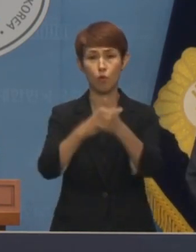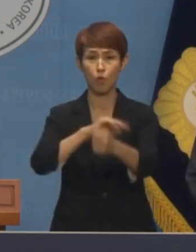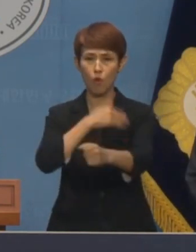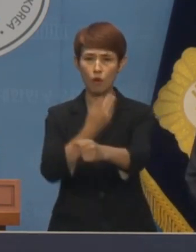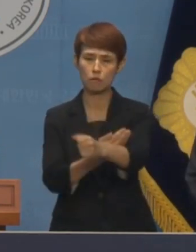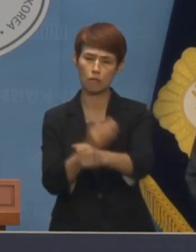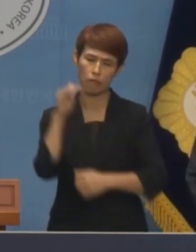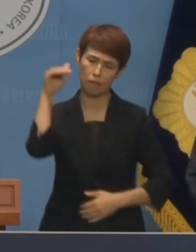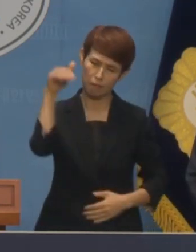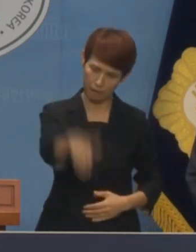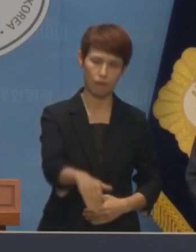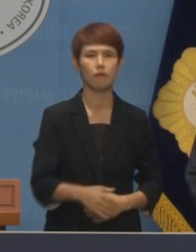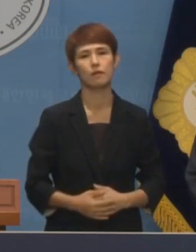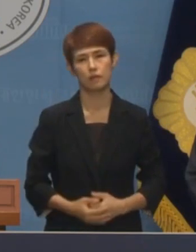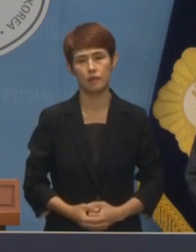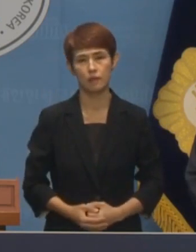있습니다.